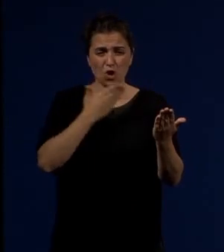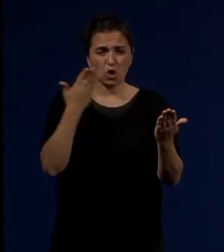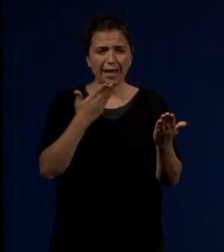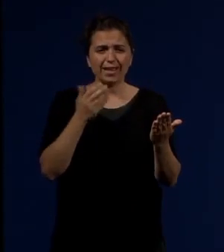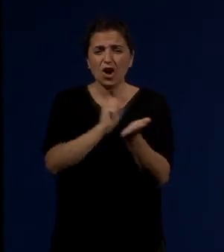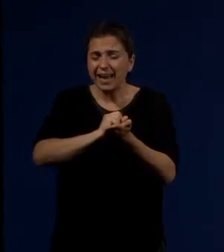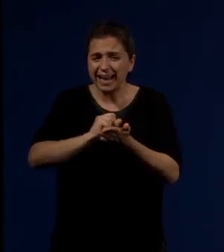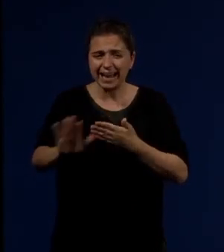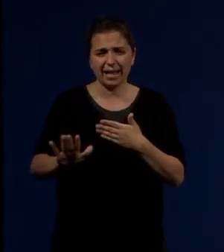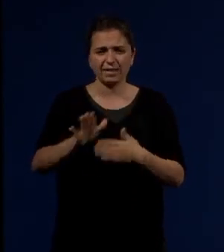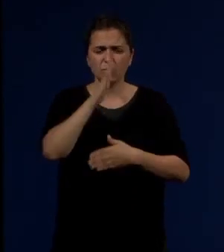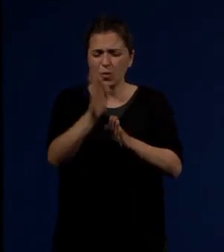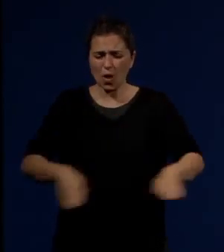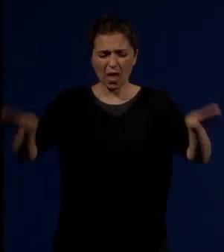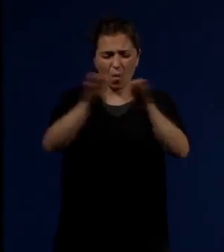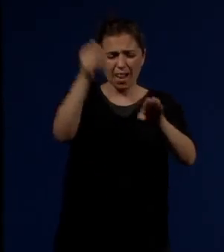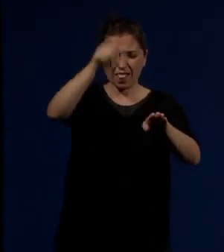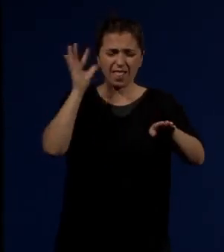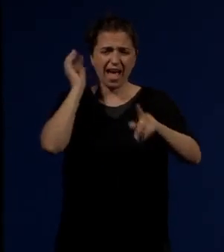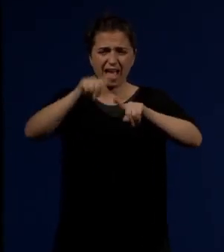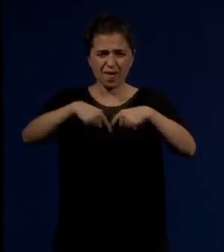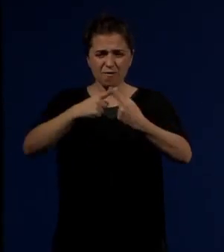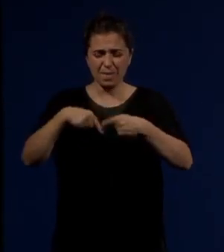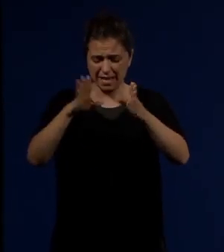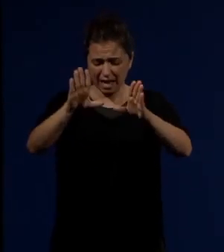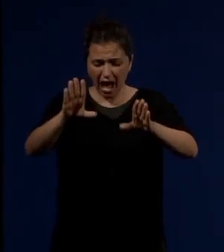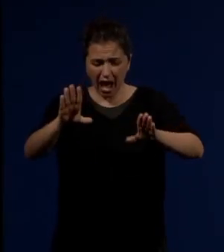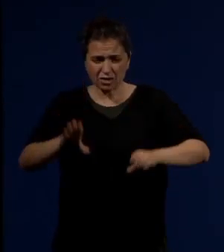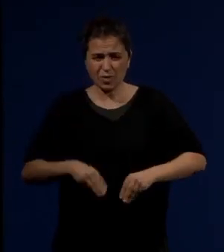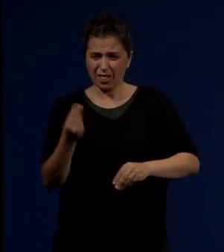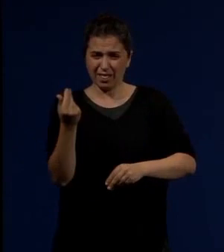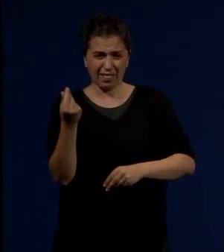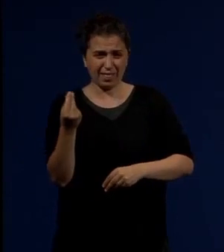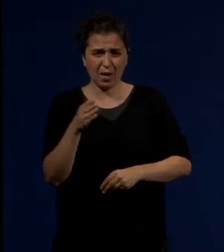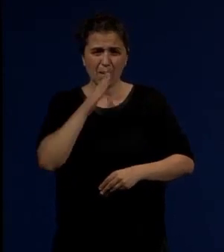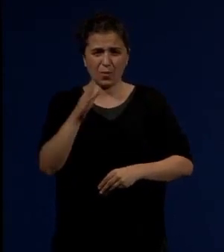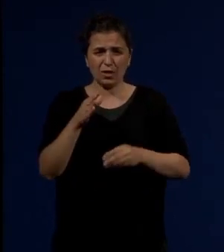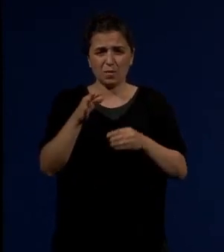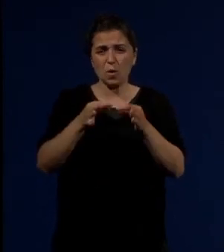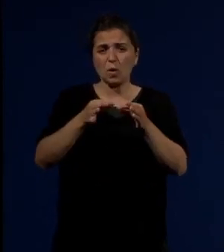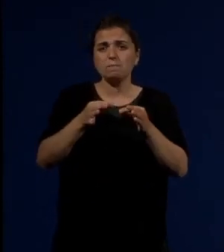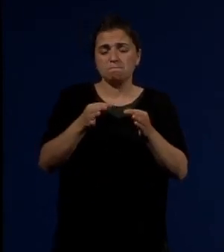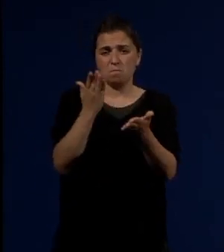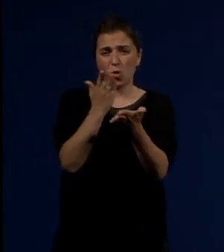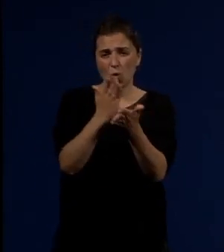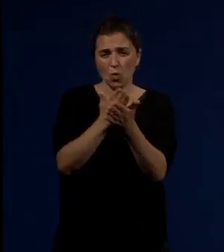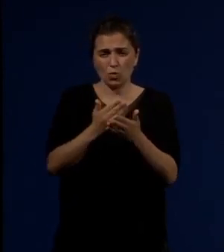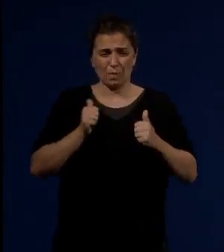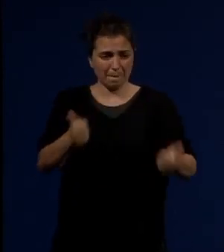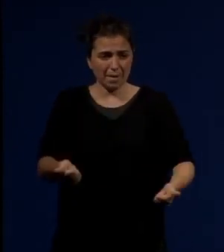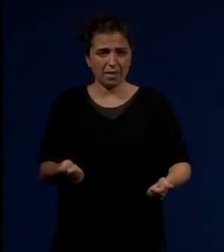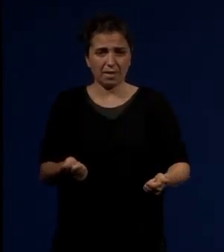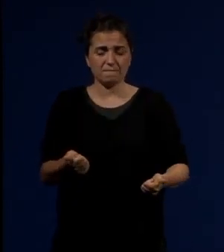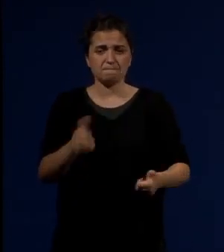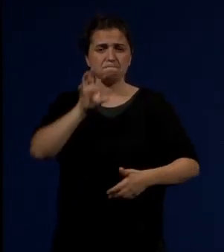podan estudiar en igualdade de condicións e as familias non asuman uns custos insoportables cada vez que empeza o curso. Un país